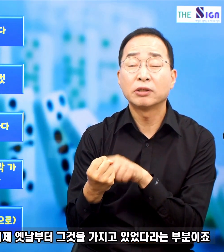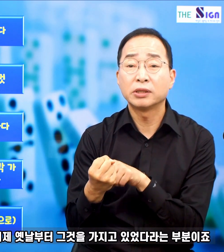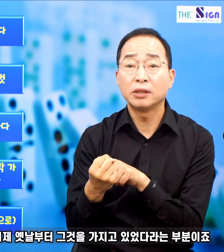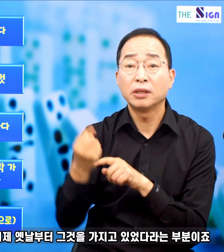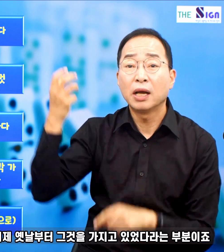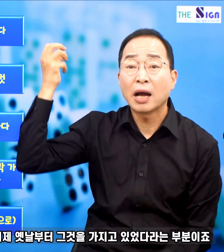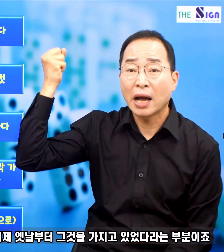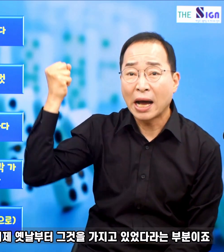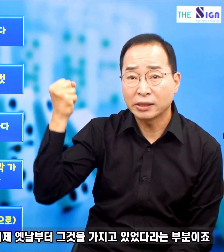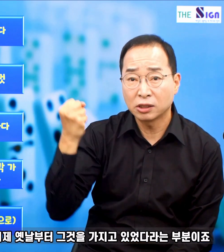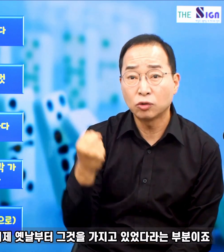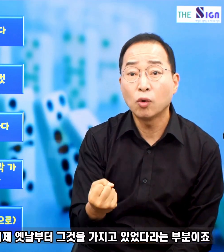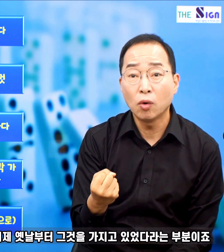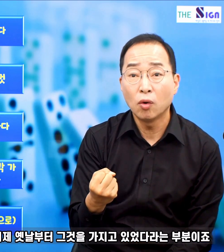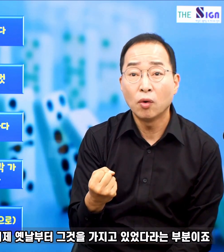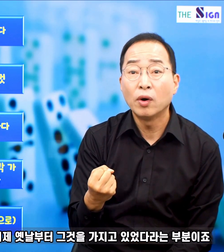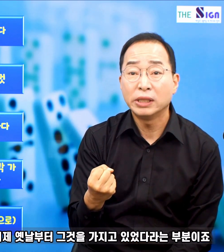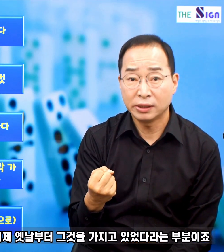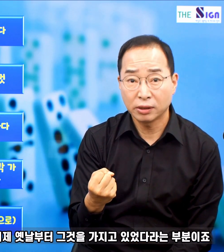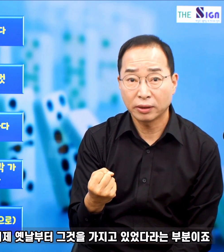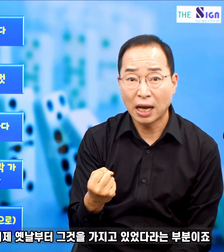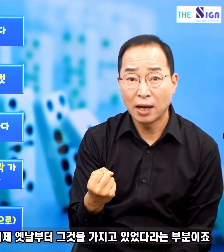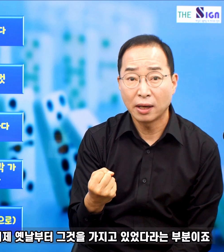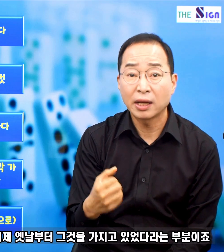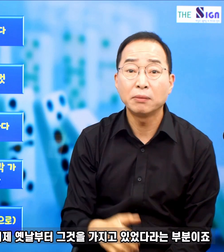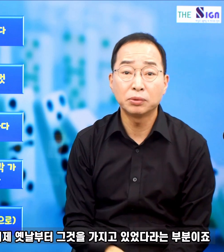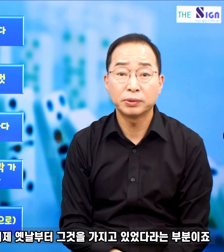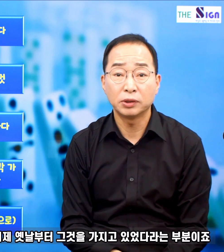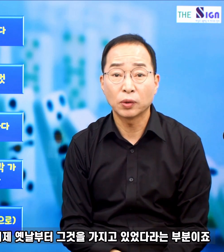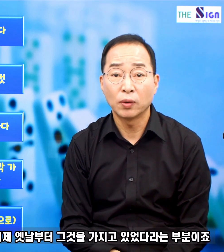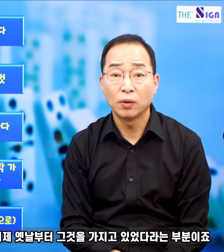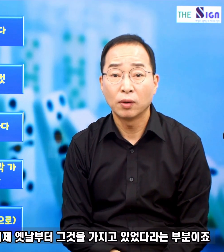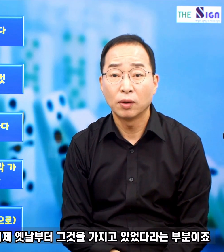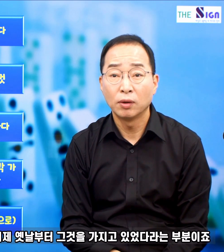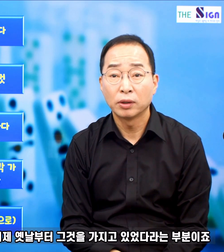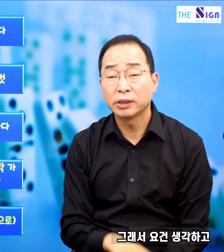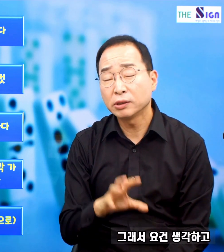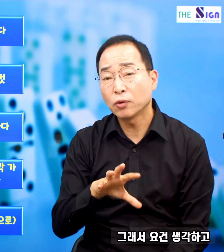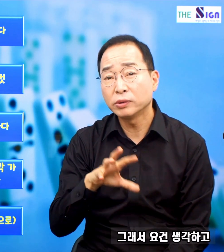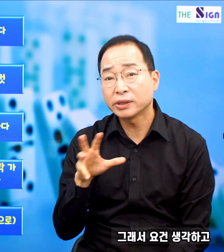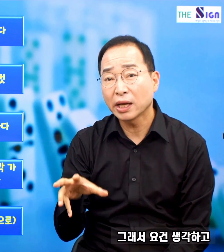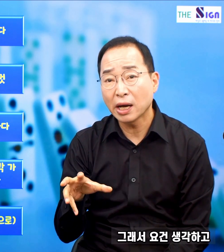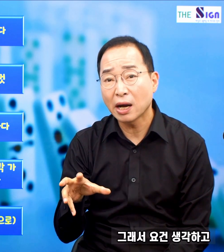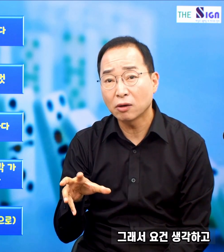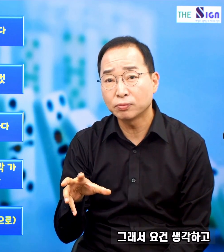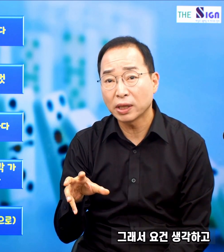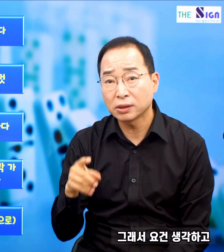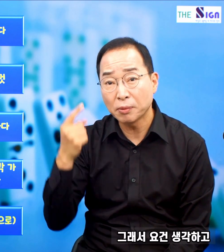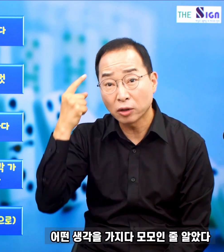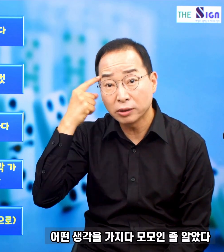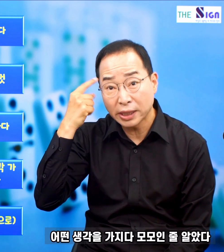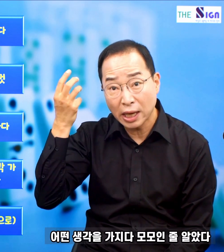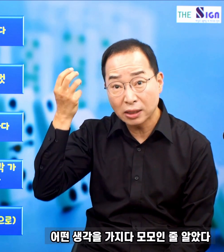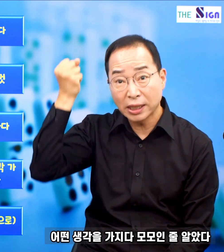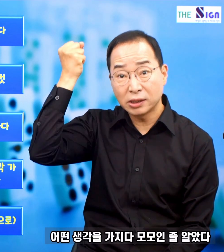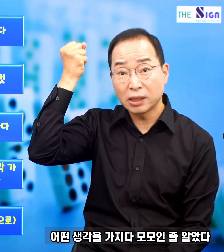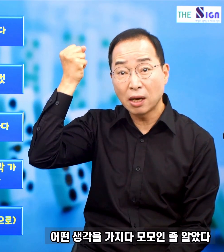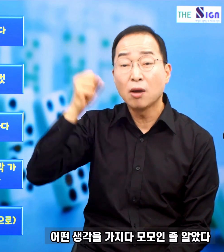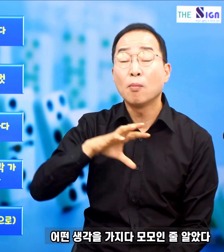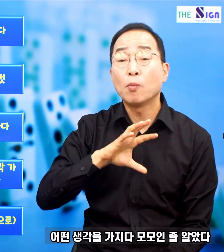그것을 가지고 있었다라는 부분이죠. 그래서 요거는 생각하고 플러스하면 어떤 생각을 가지다